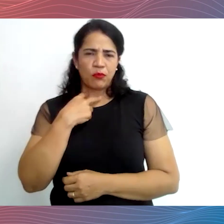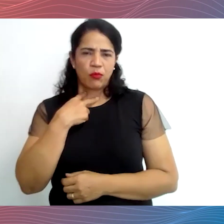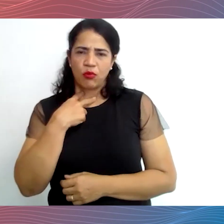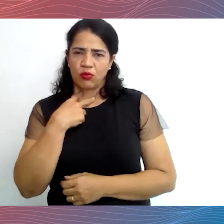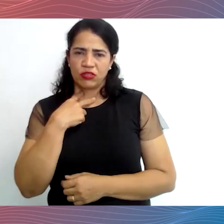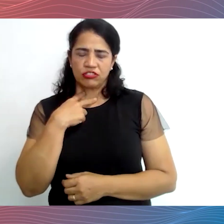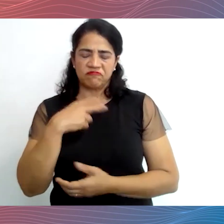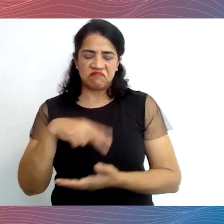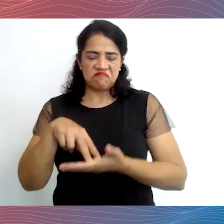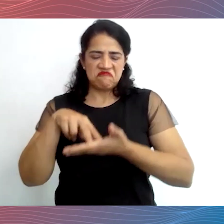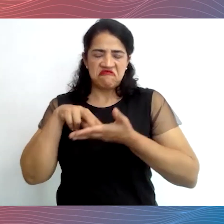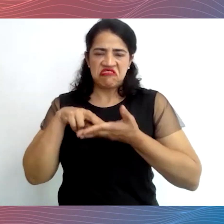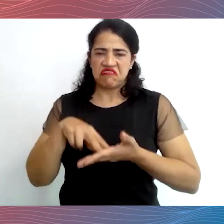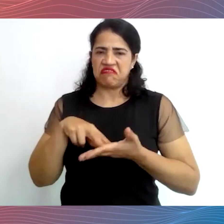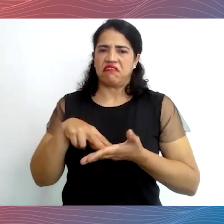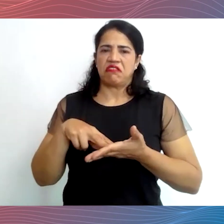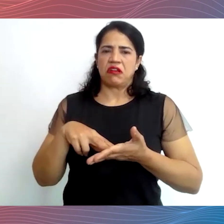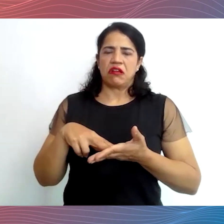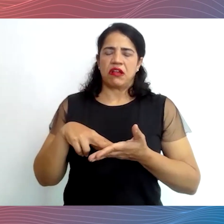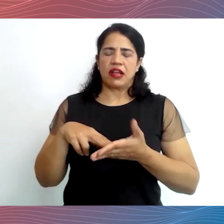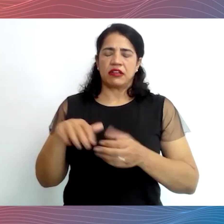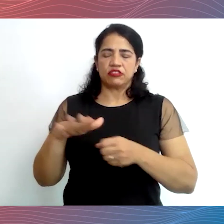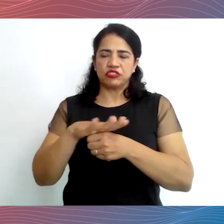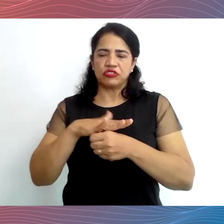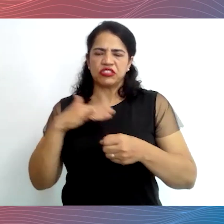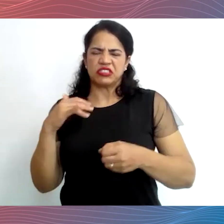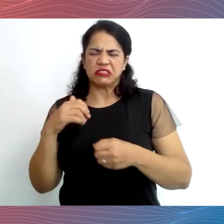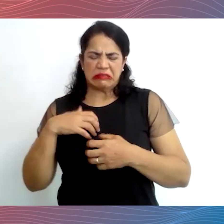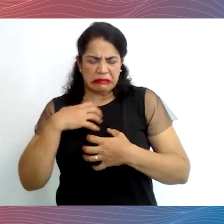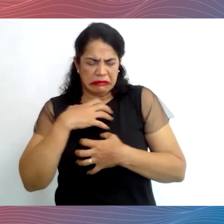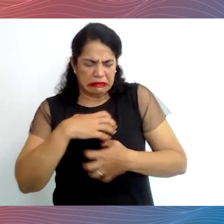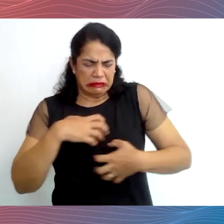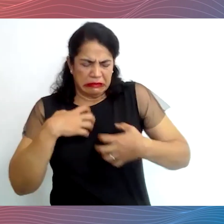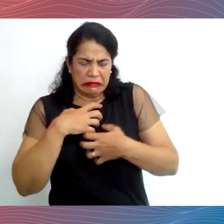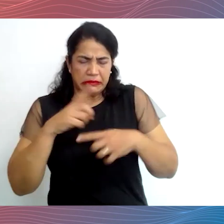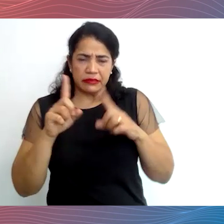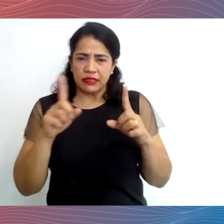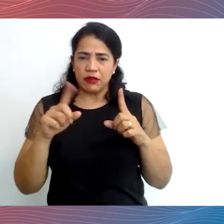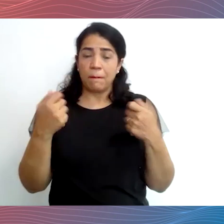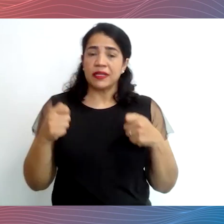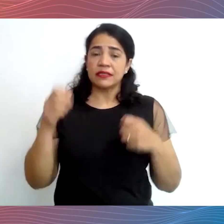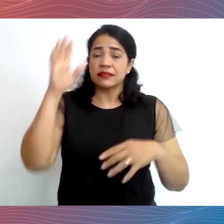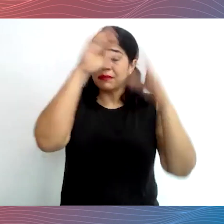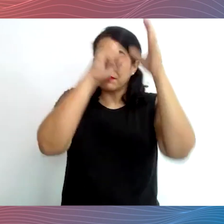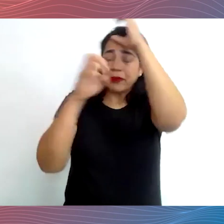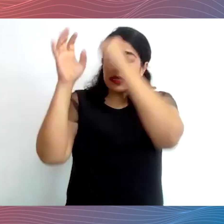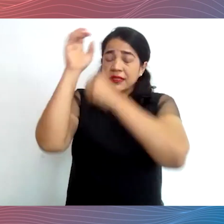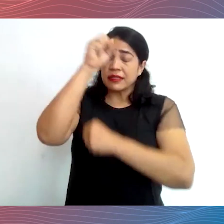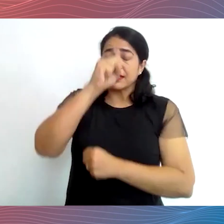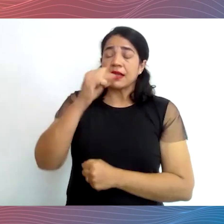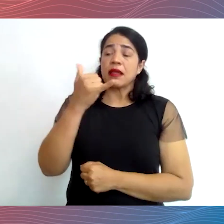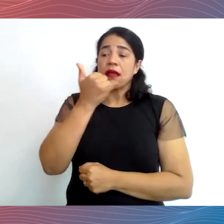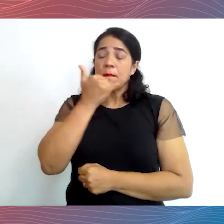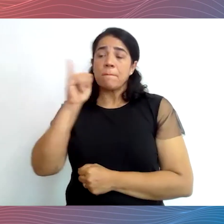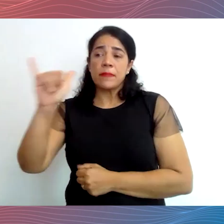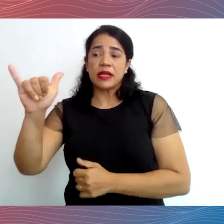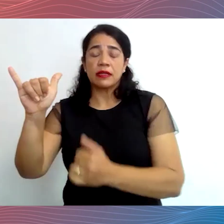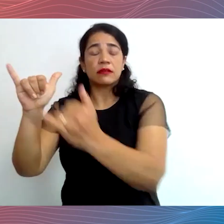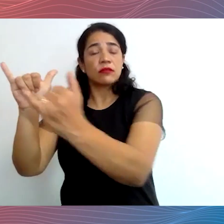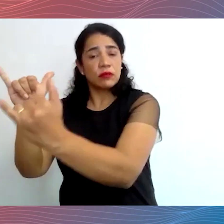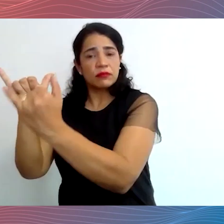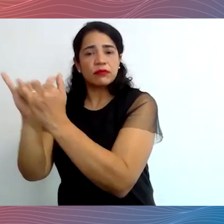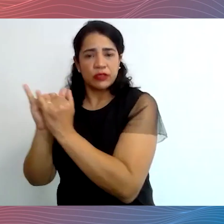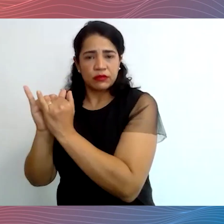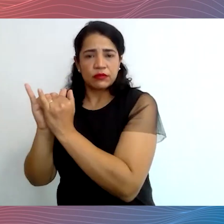Não, vamos nos libertar, vamos aprender a perdoar uns aos outros, né? Aí no capítulo 5, versículos 1 e 2 fala para a gente: